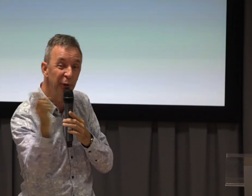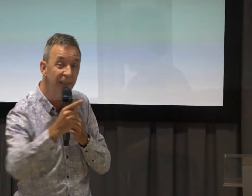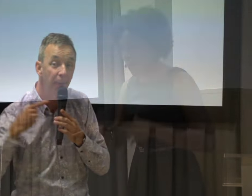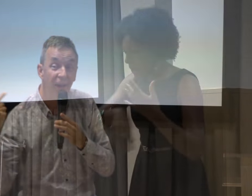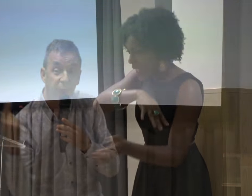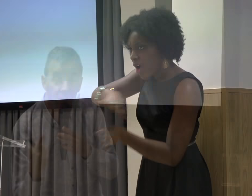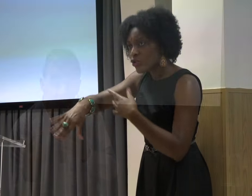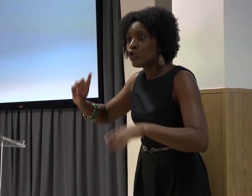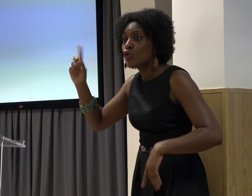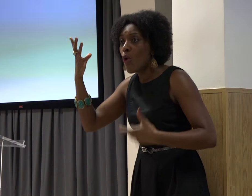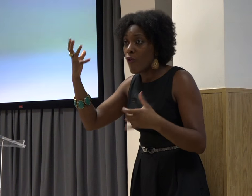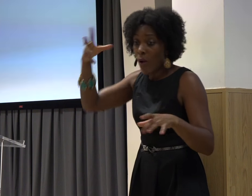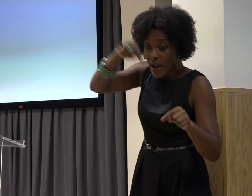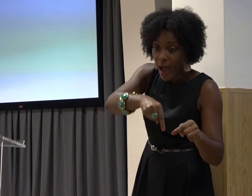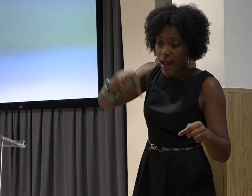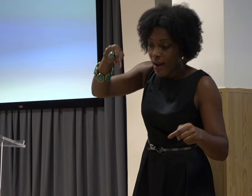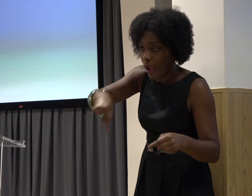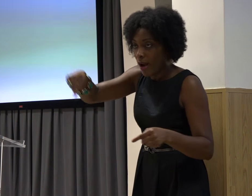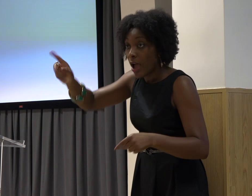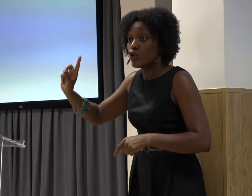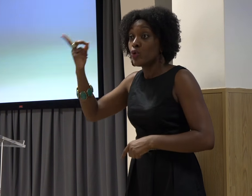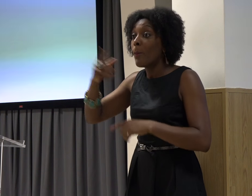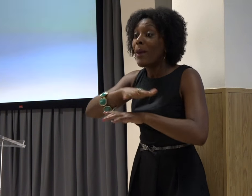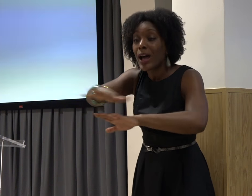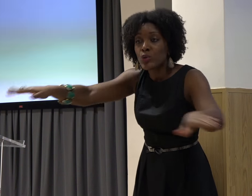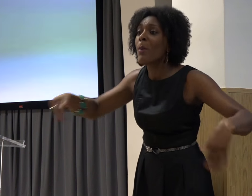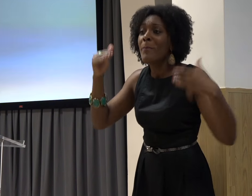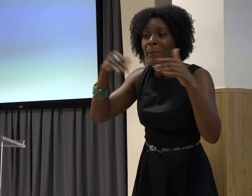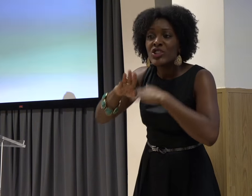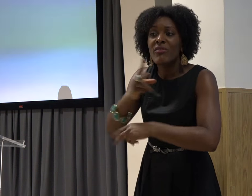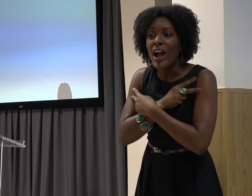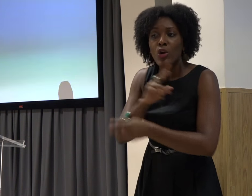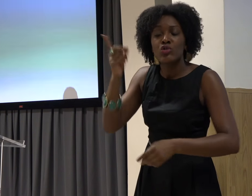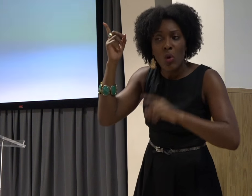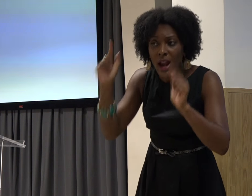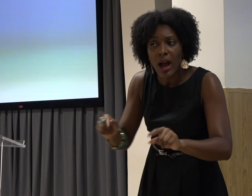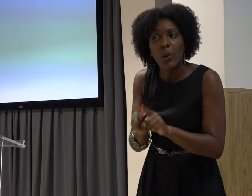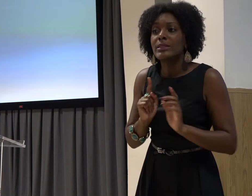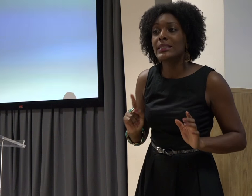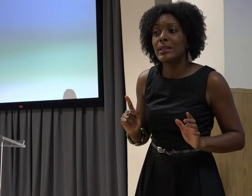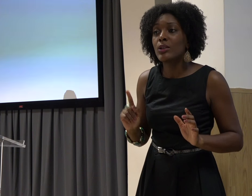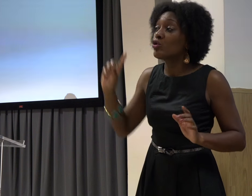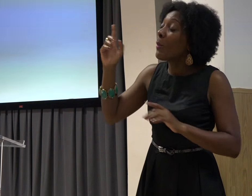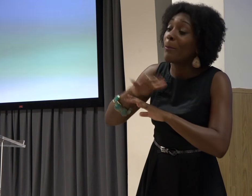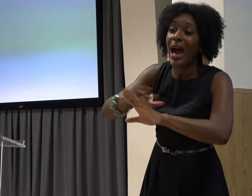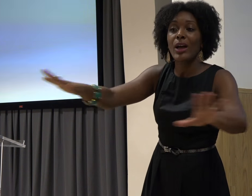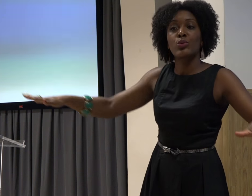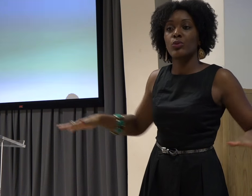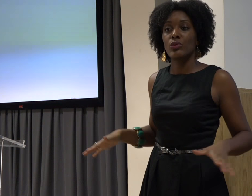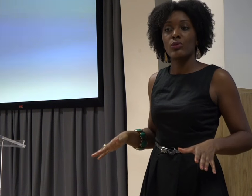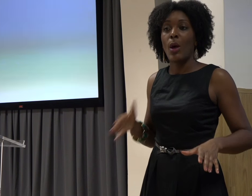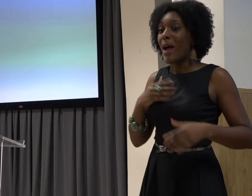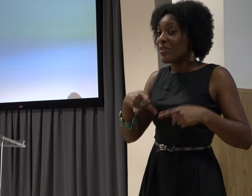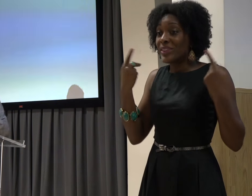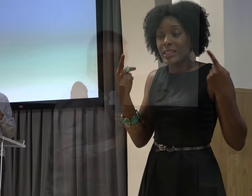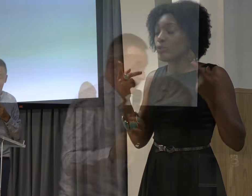Dieu veut être partout, dans tout. Et si tu offres, et quand tu dis au Seigneur « entre tes mains, j'abandonne, je